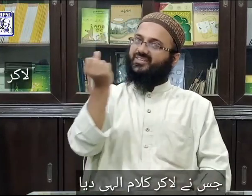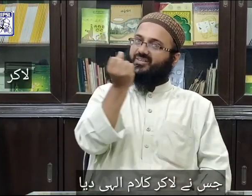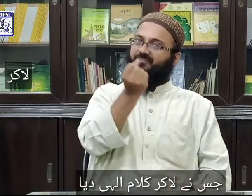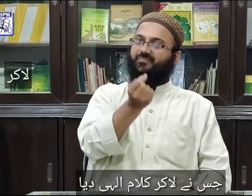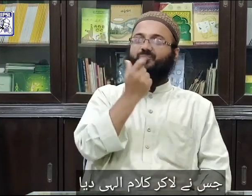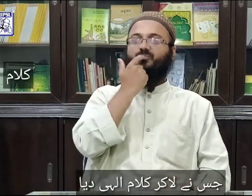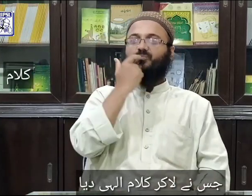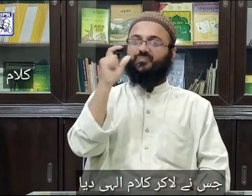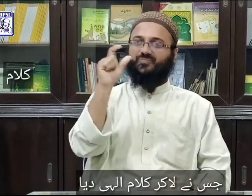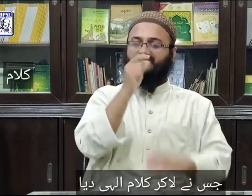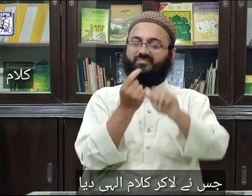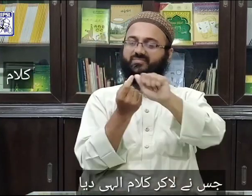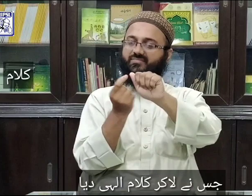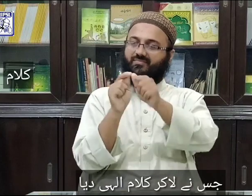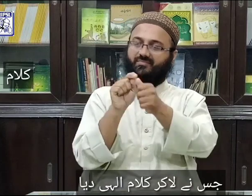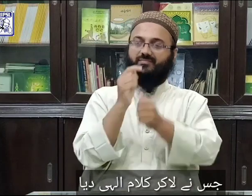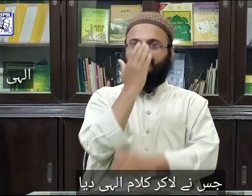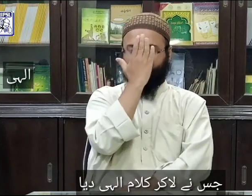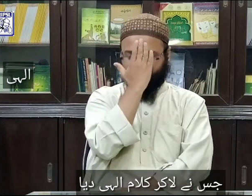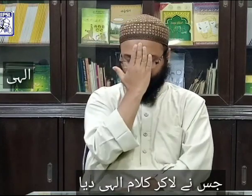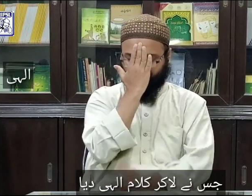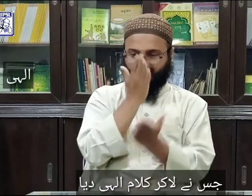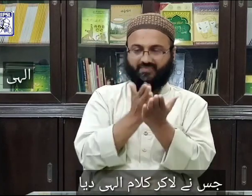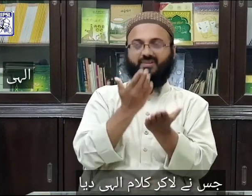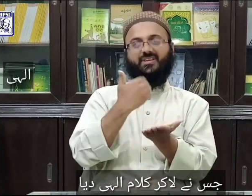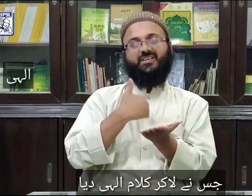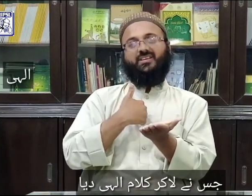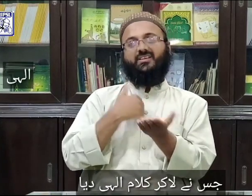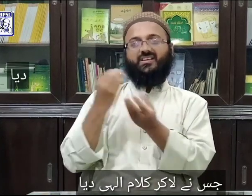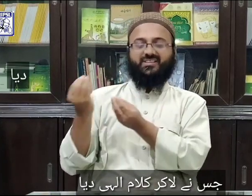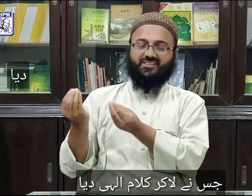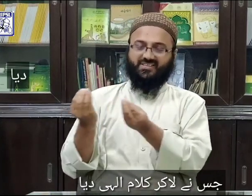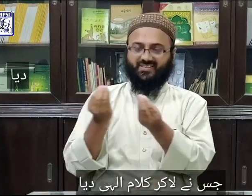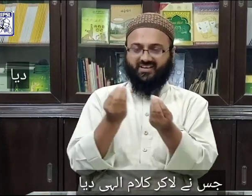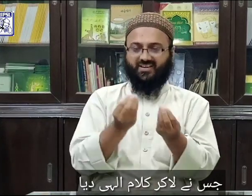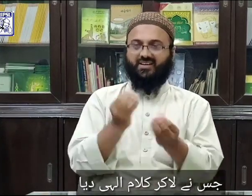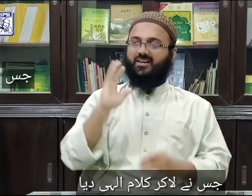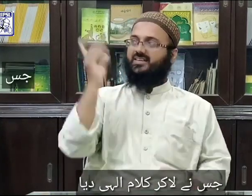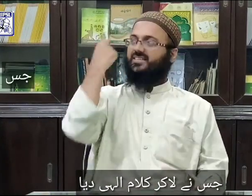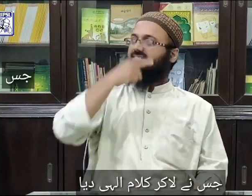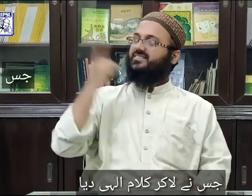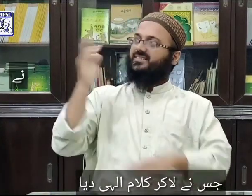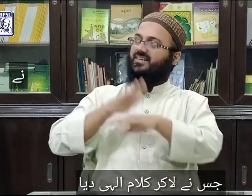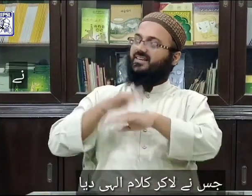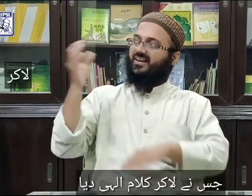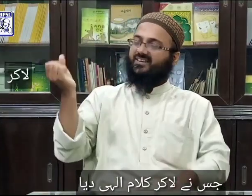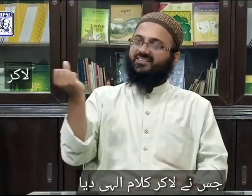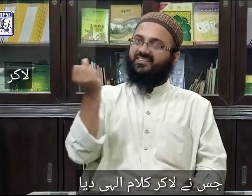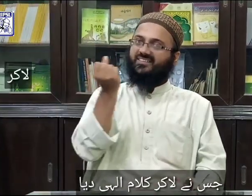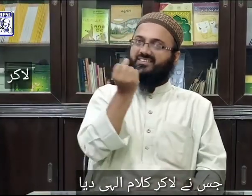کر کلامِ الہی دیا جس نے لا کر